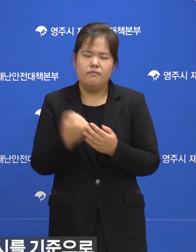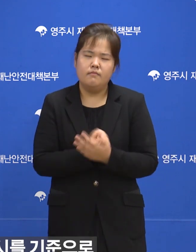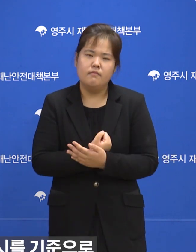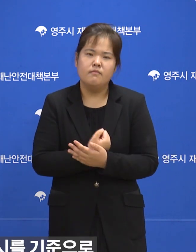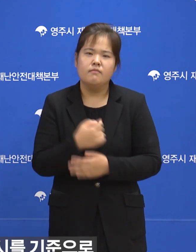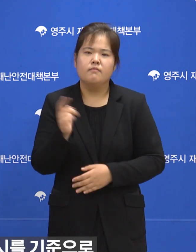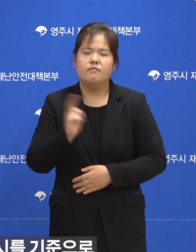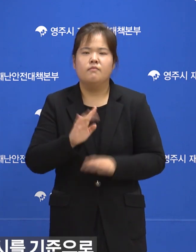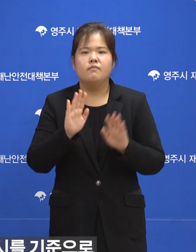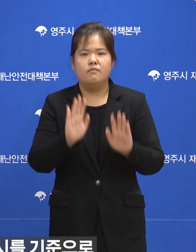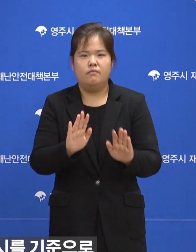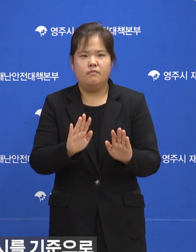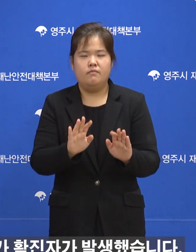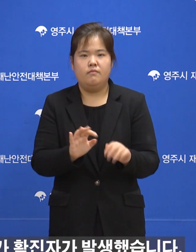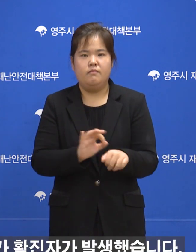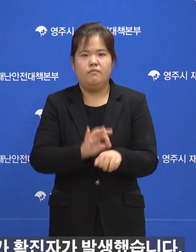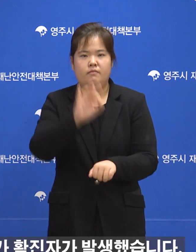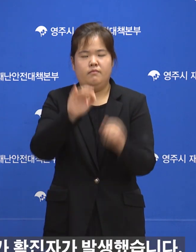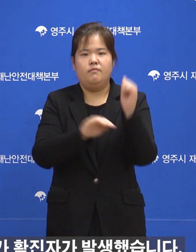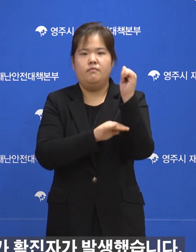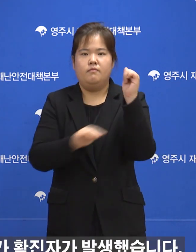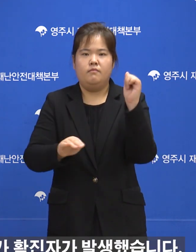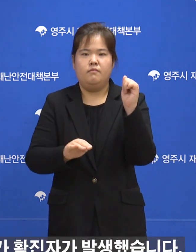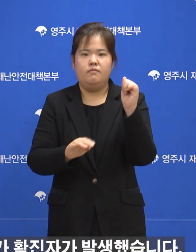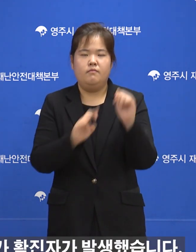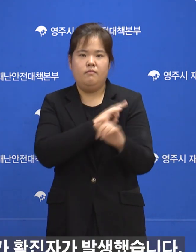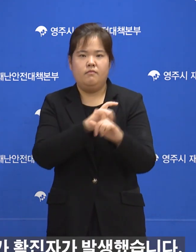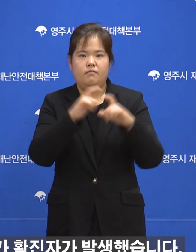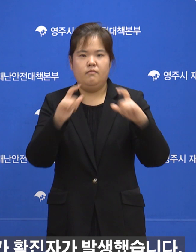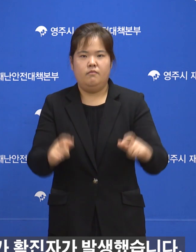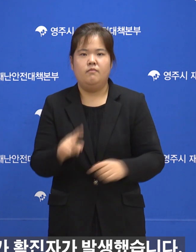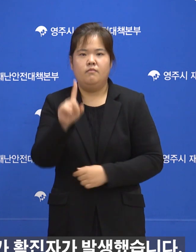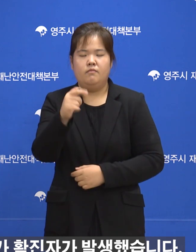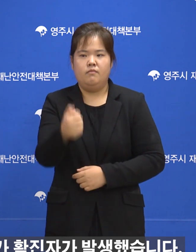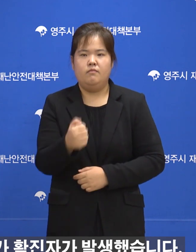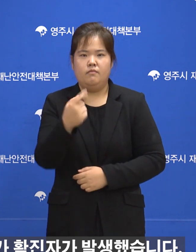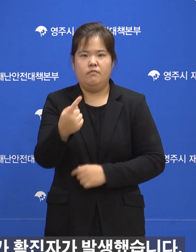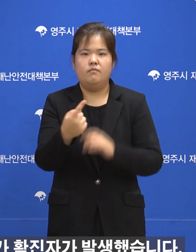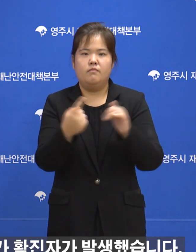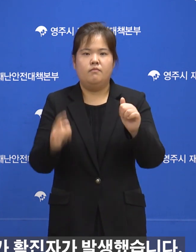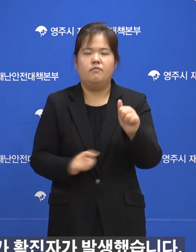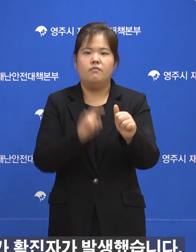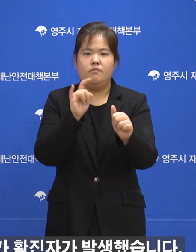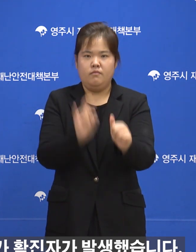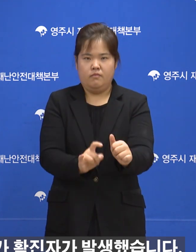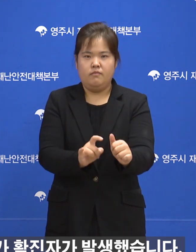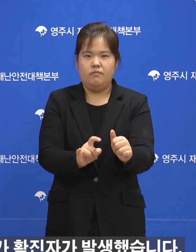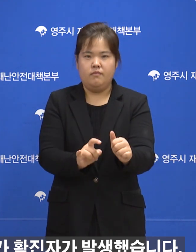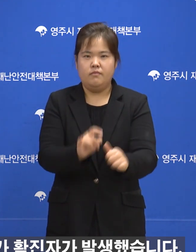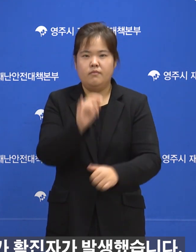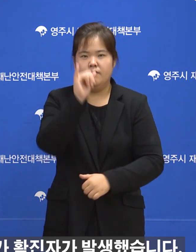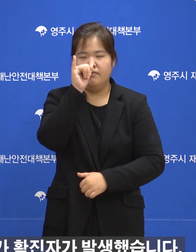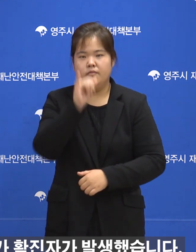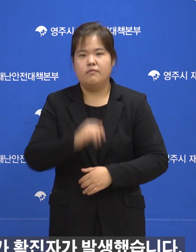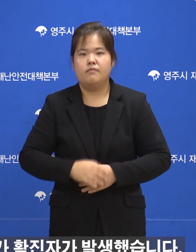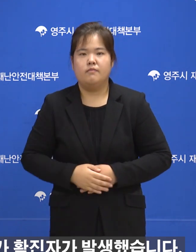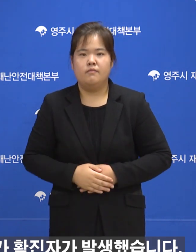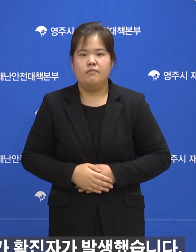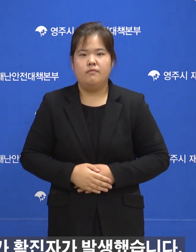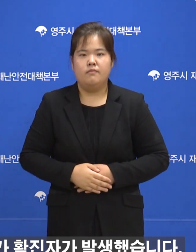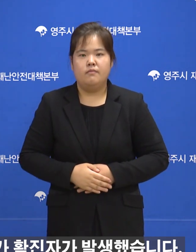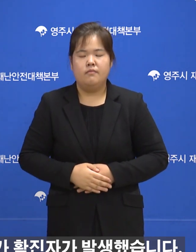안타깝게도 오늘 10시를 기준으로 우리 지역에서 51명의 코로나 추가 확진자가 발생했습니다.